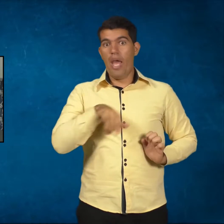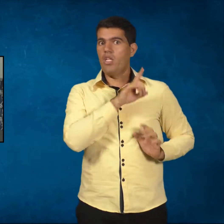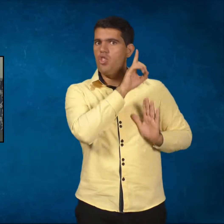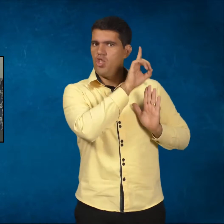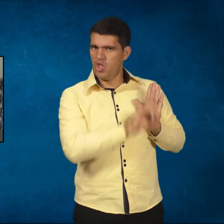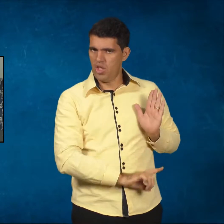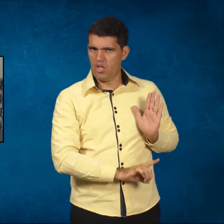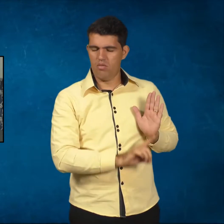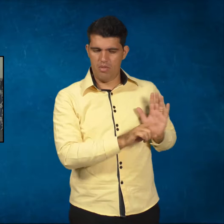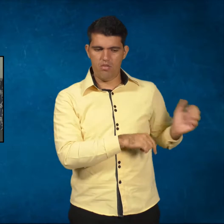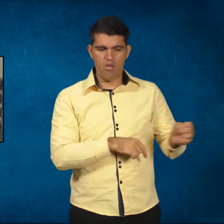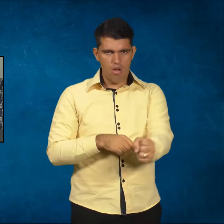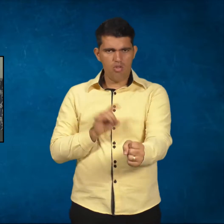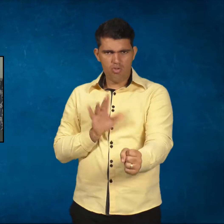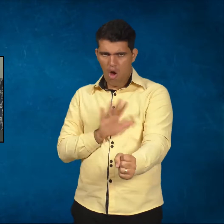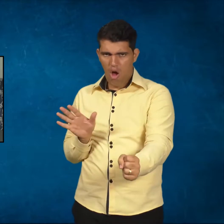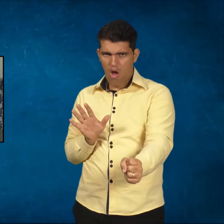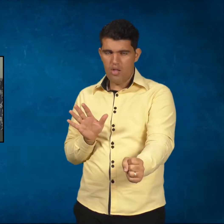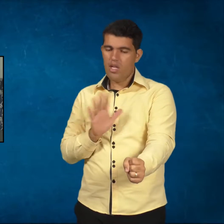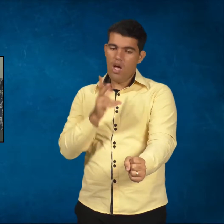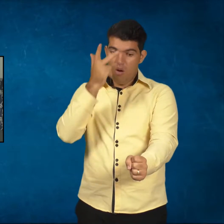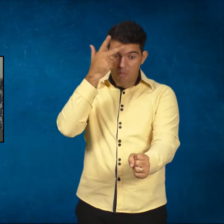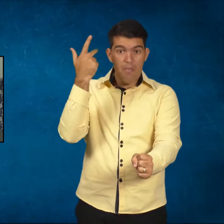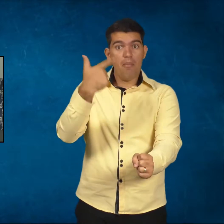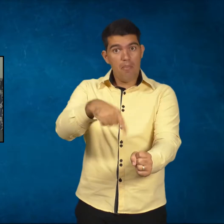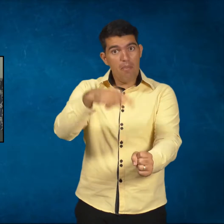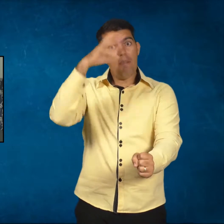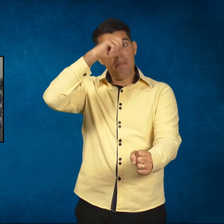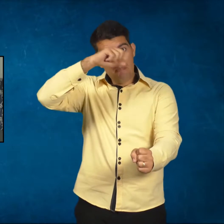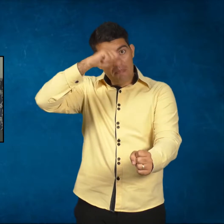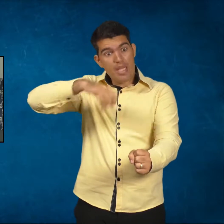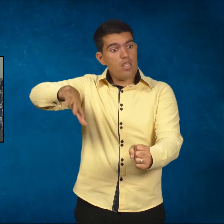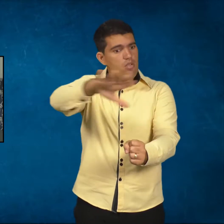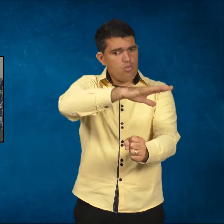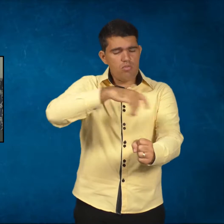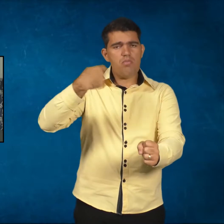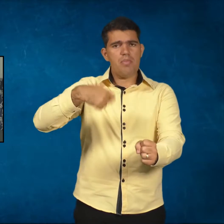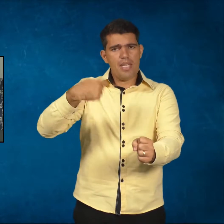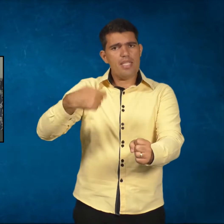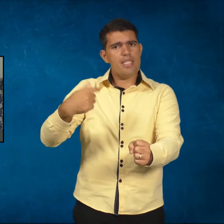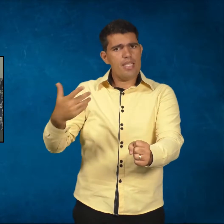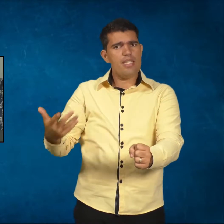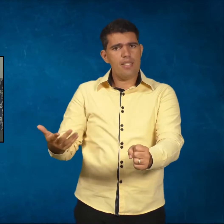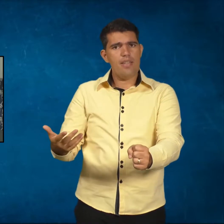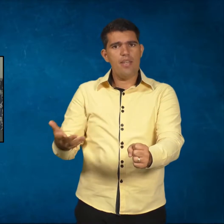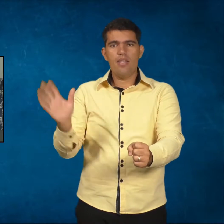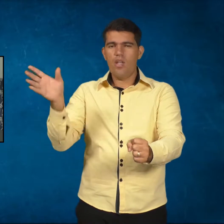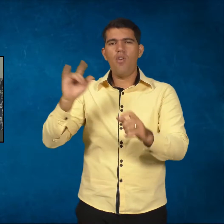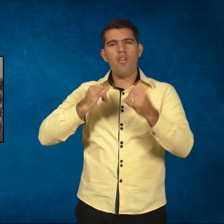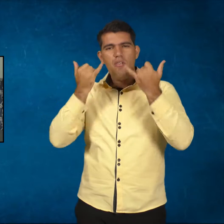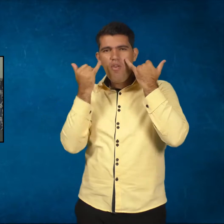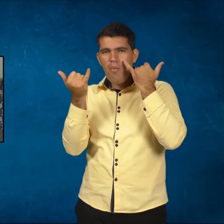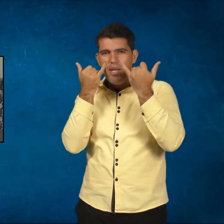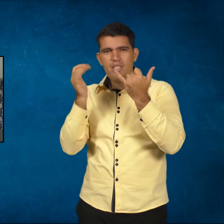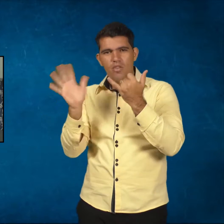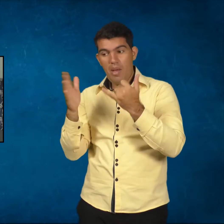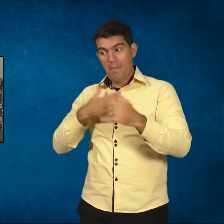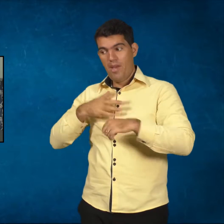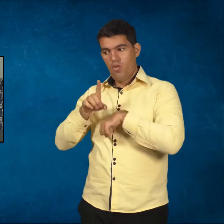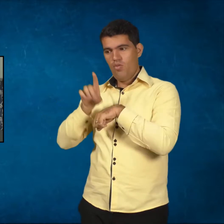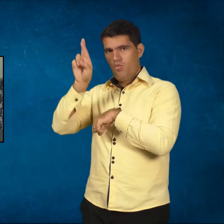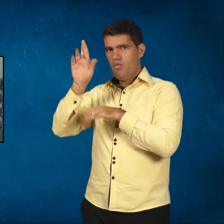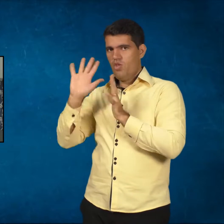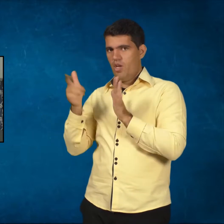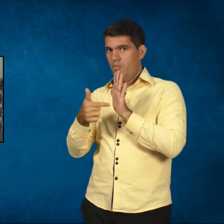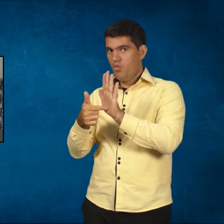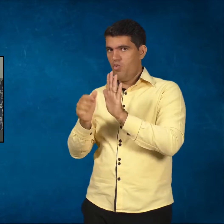mas aí não é só colocar lá, todos precisam aprender. E ela os dados têm apontado, e meu doutorado mostrou isso, que